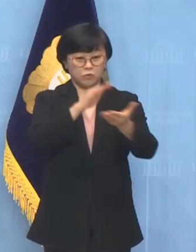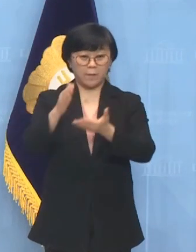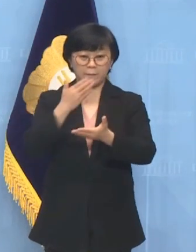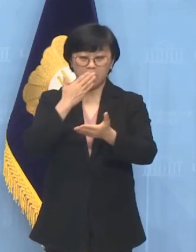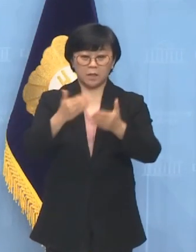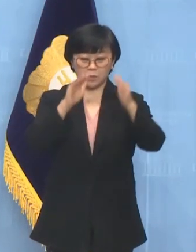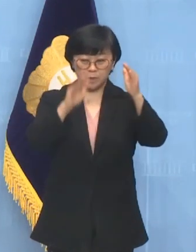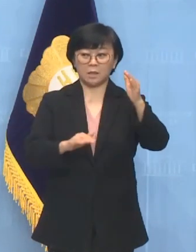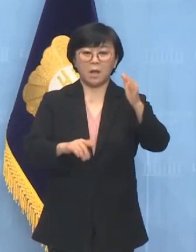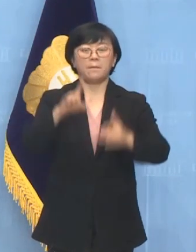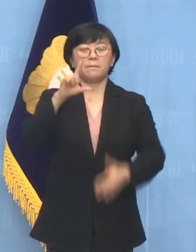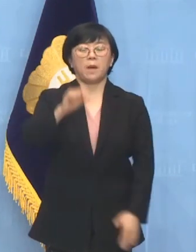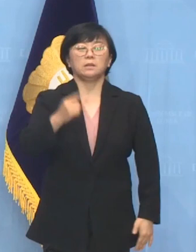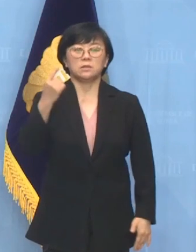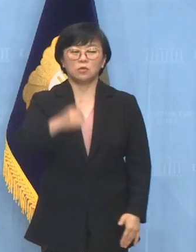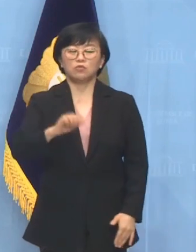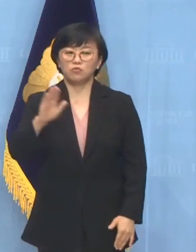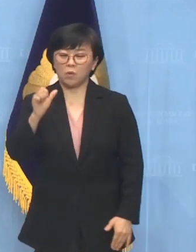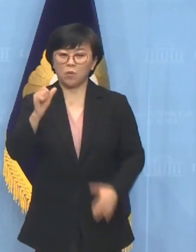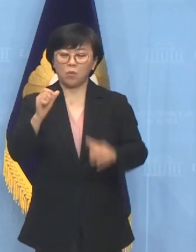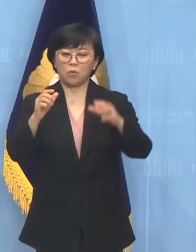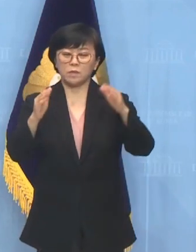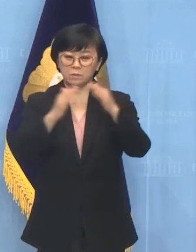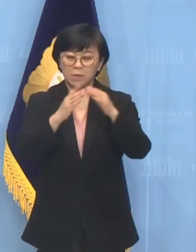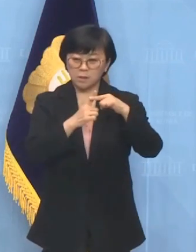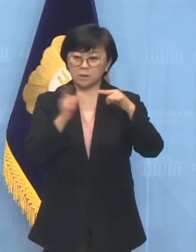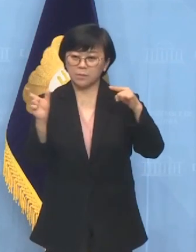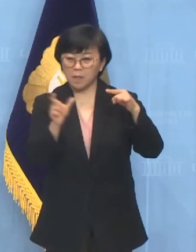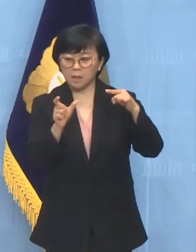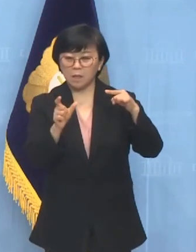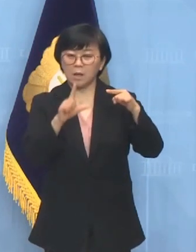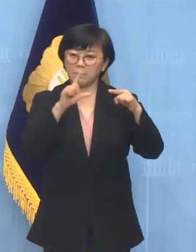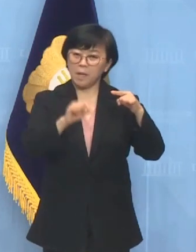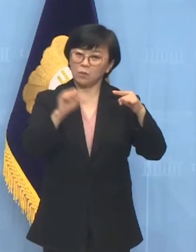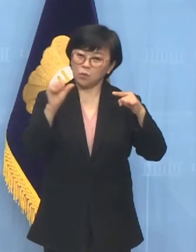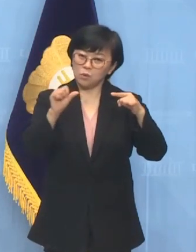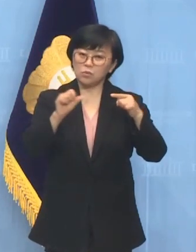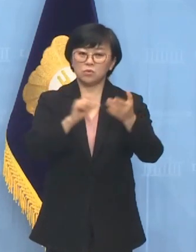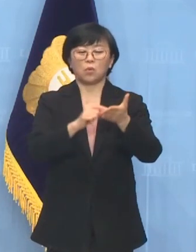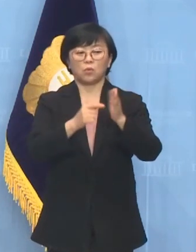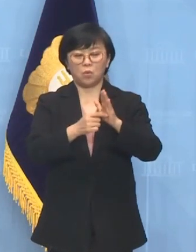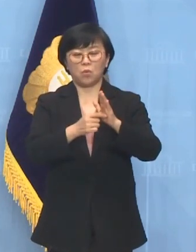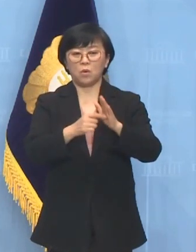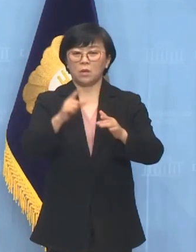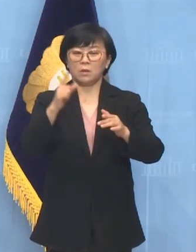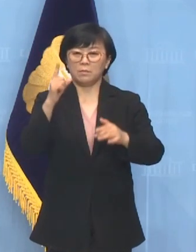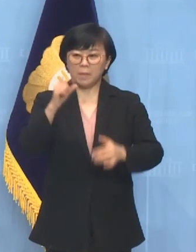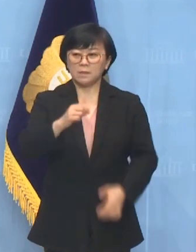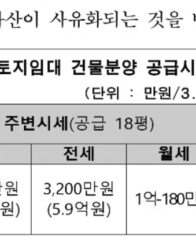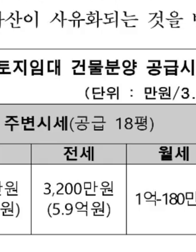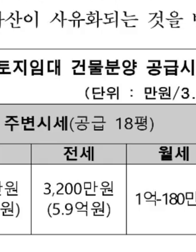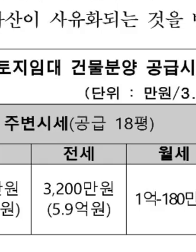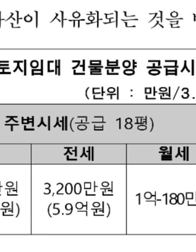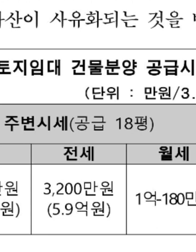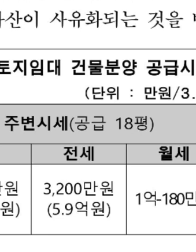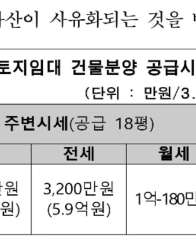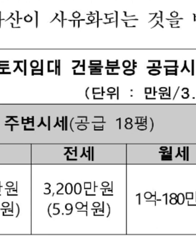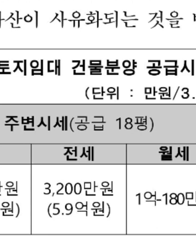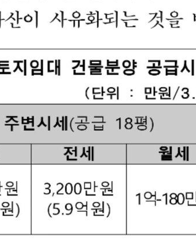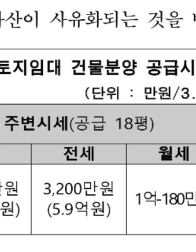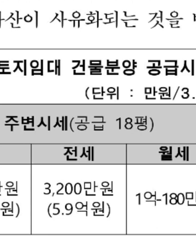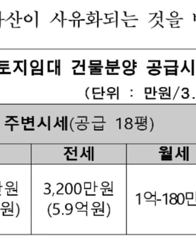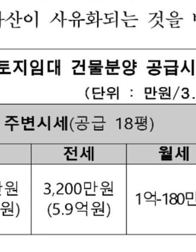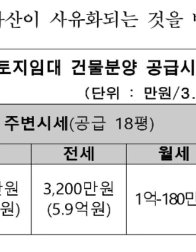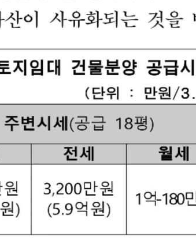가능하기 때문에 밑에 있는 11,900호에 더하면 합해봐야 15,000이 넘질 않죠. 한 14,000도 되지가 않네요. 그리고 공공부지는